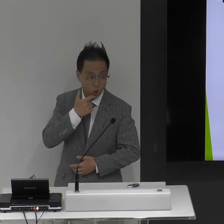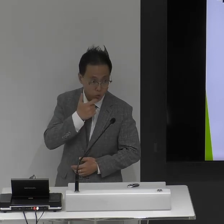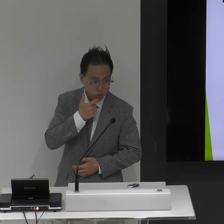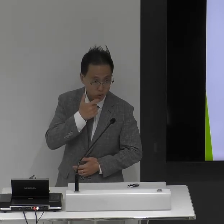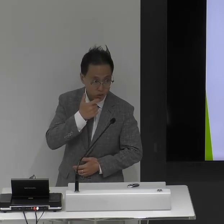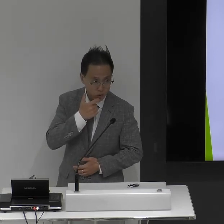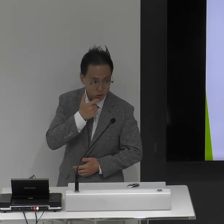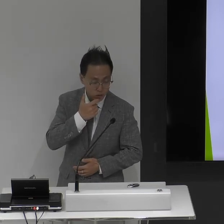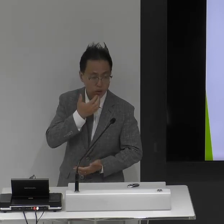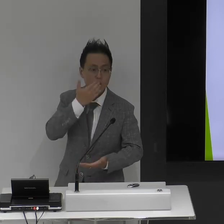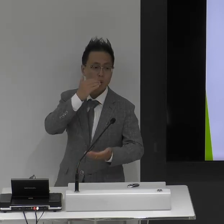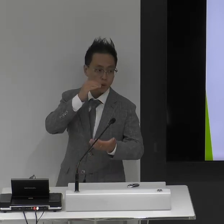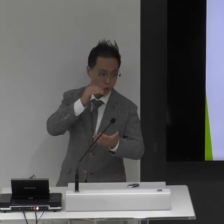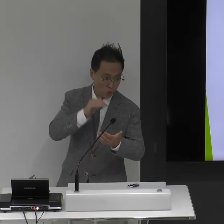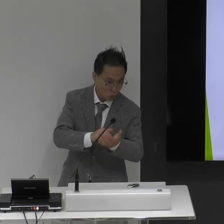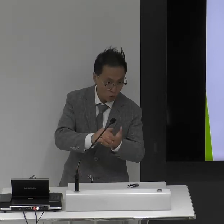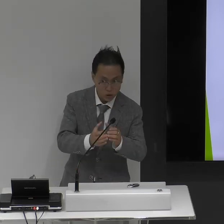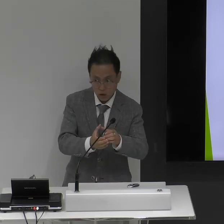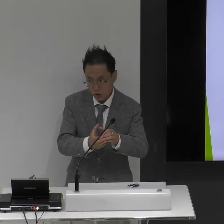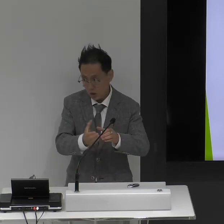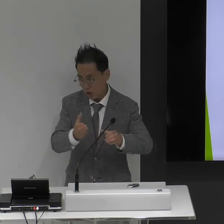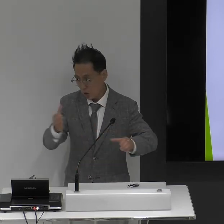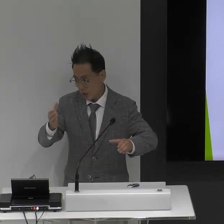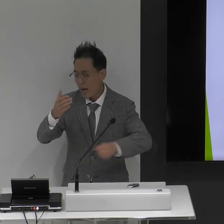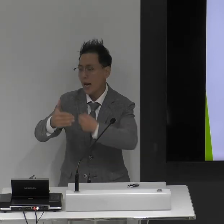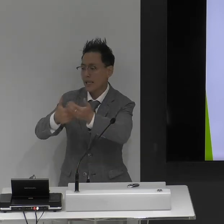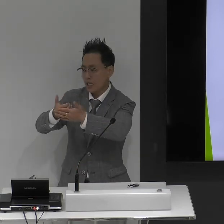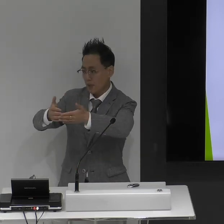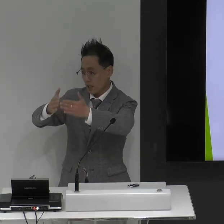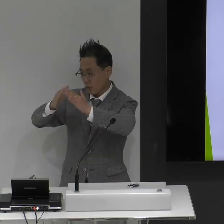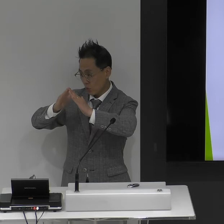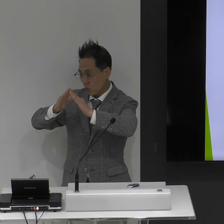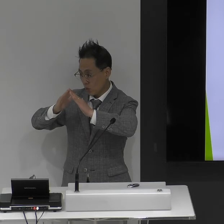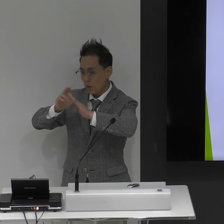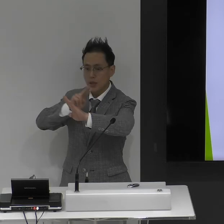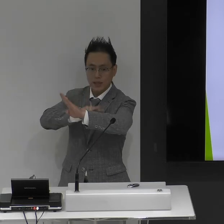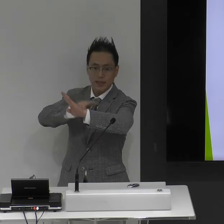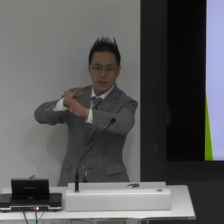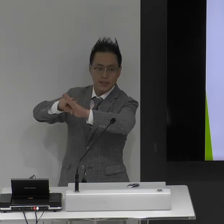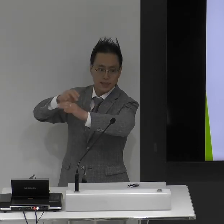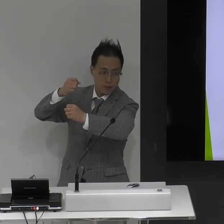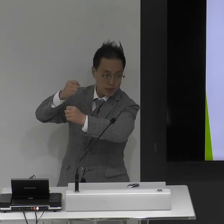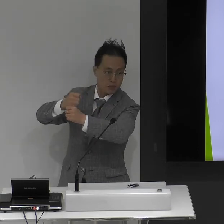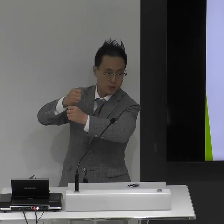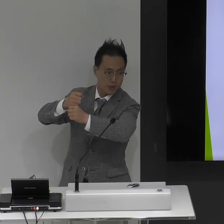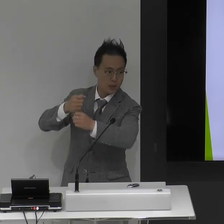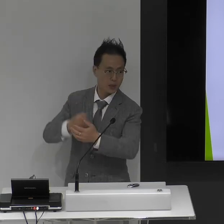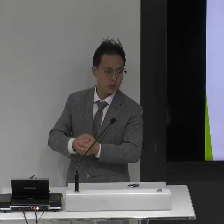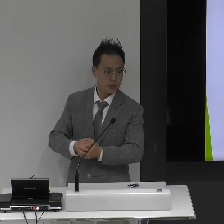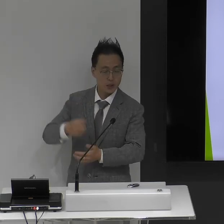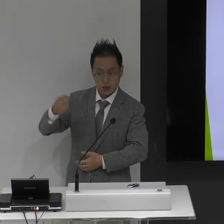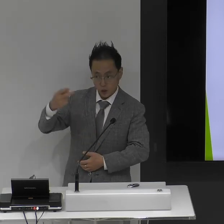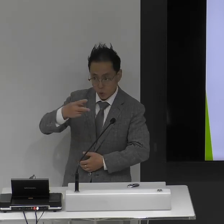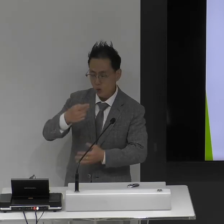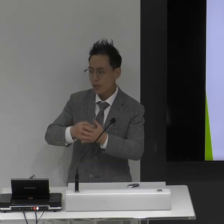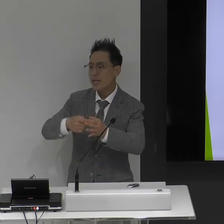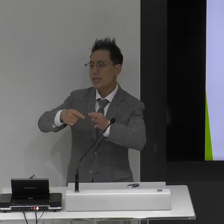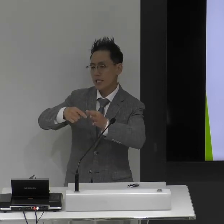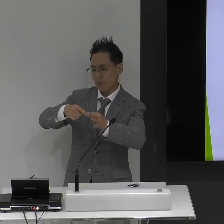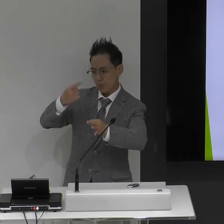야곱은 돌을 하나님의 집으로 삼았습니다. 그리고 10분의